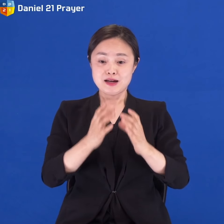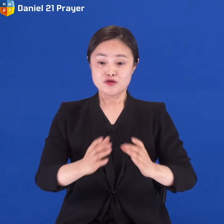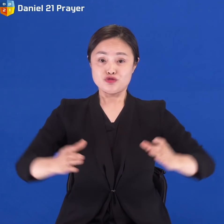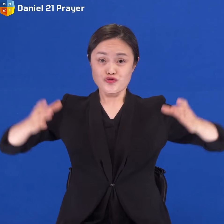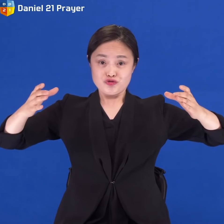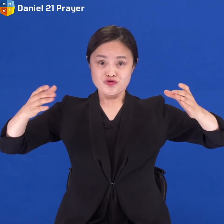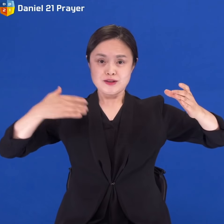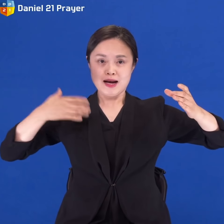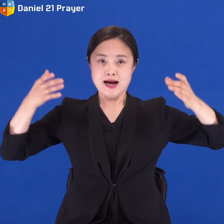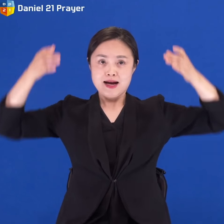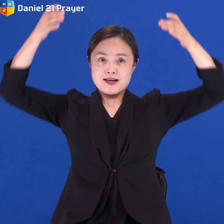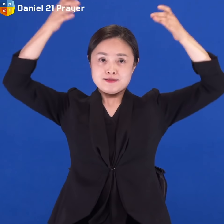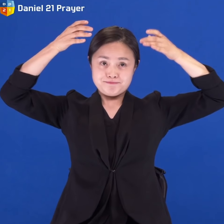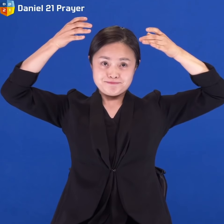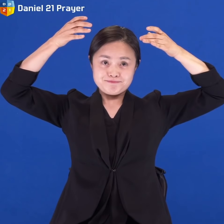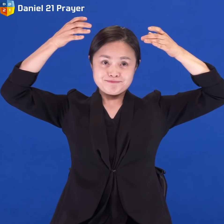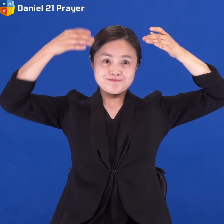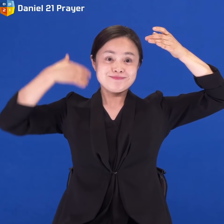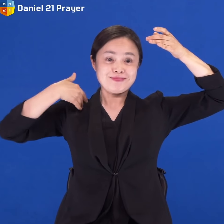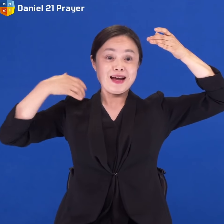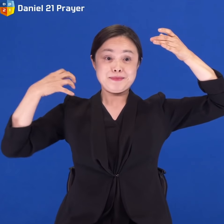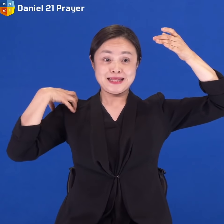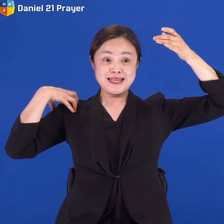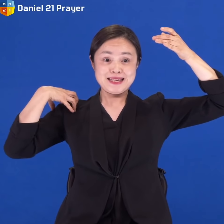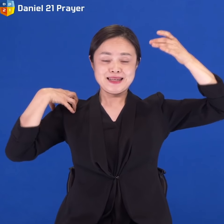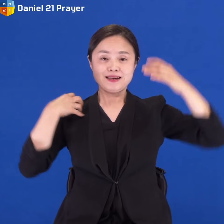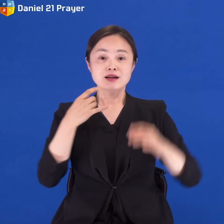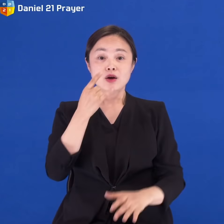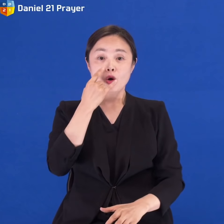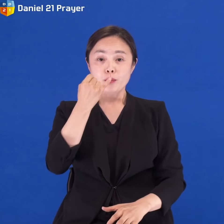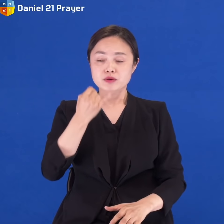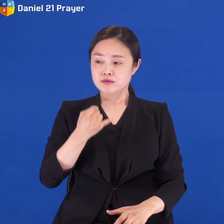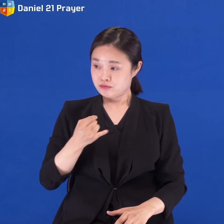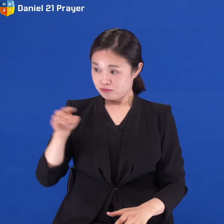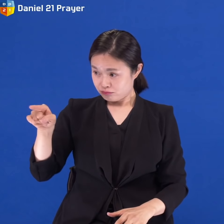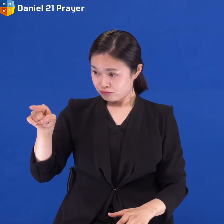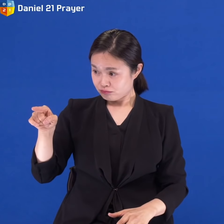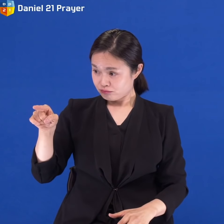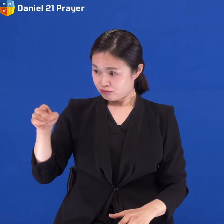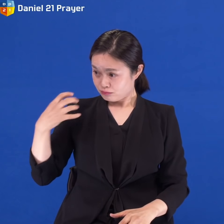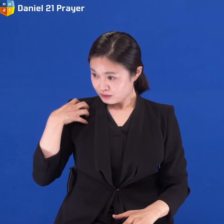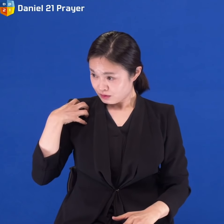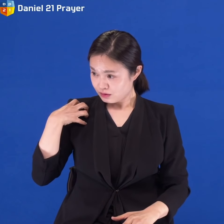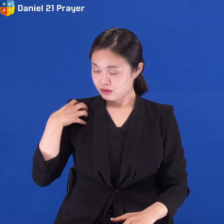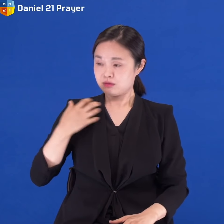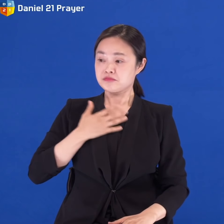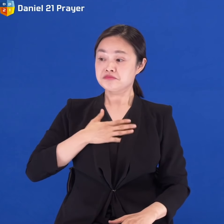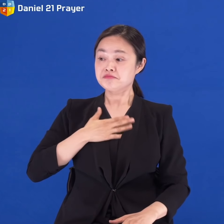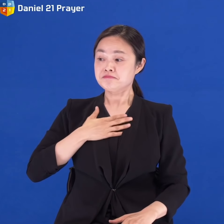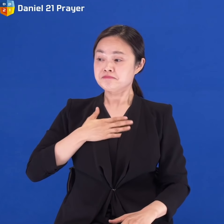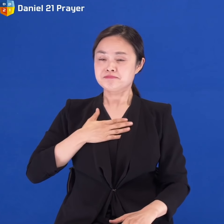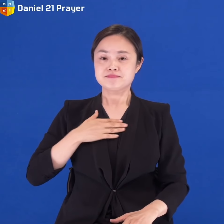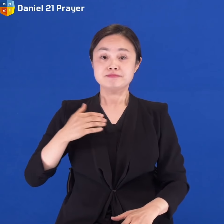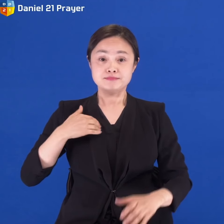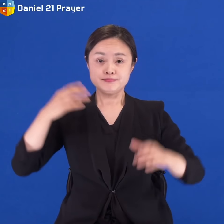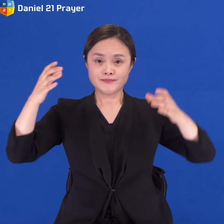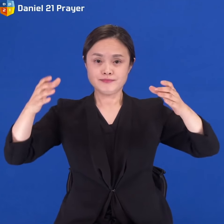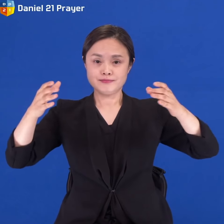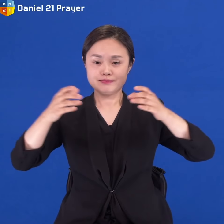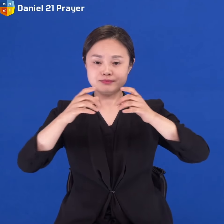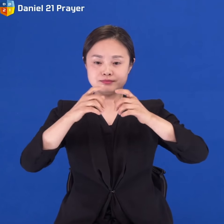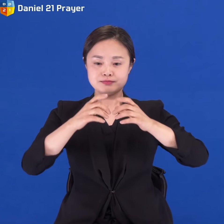어머니는 1초도 망설임 없이 저에게 그 바켓을 미역국을 머리에 이었습니다.